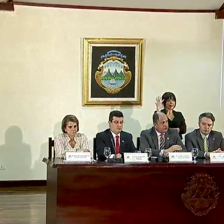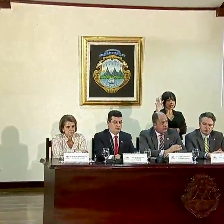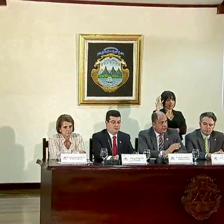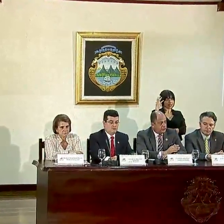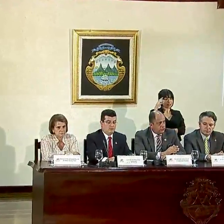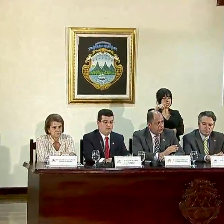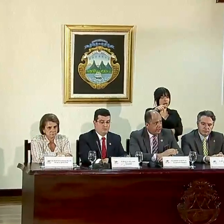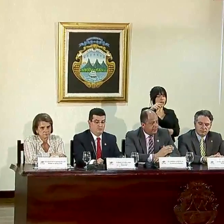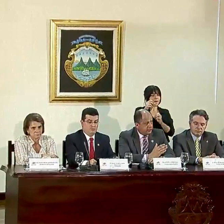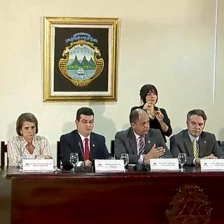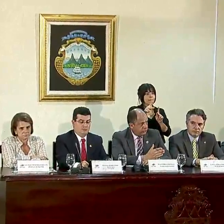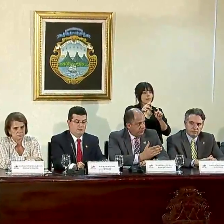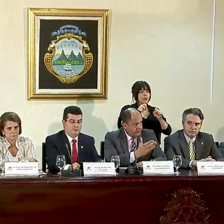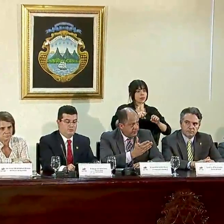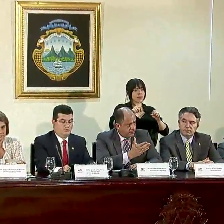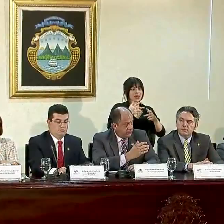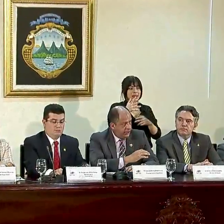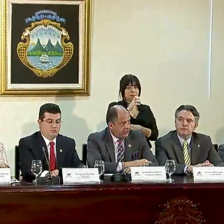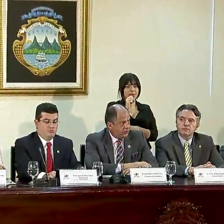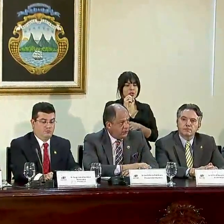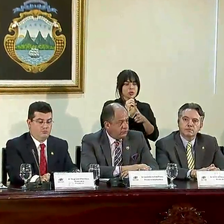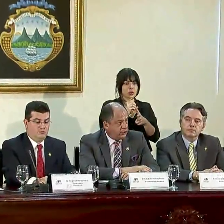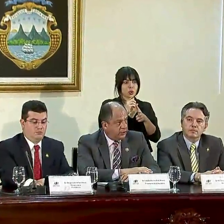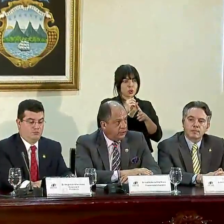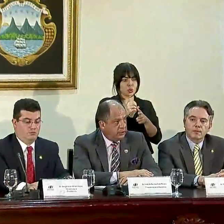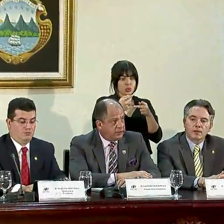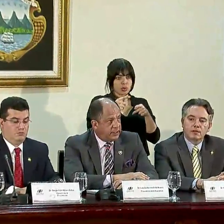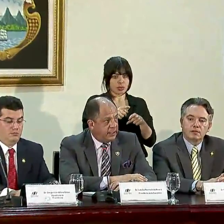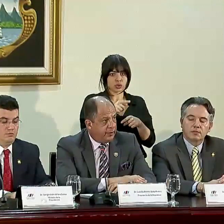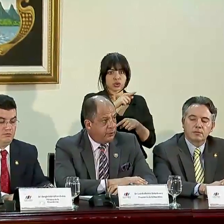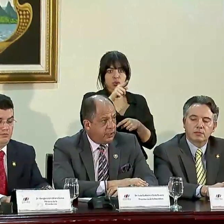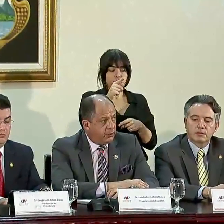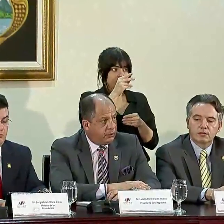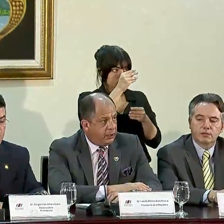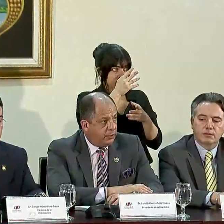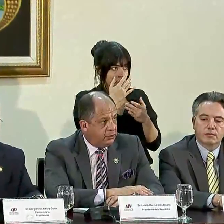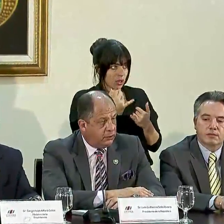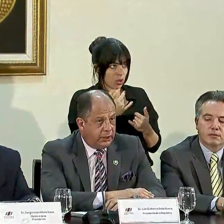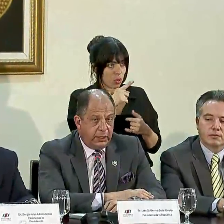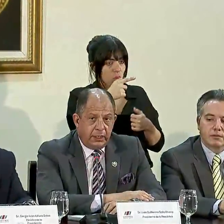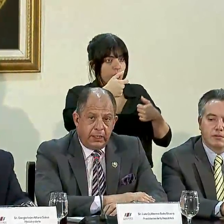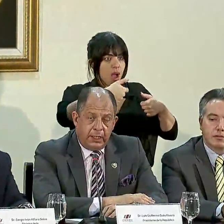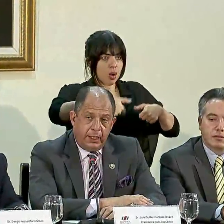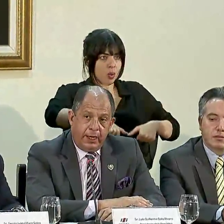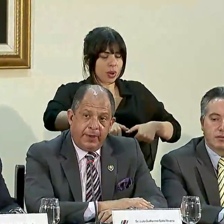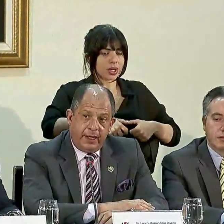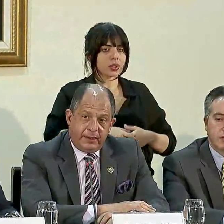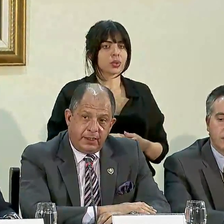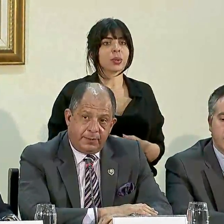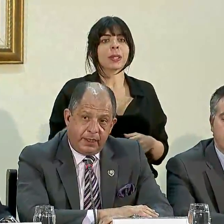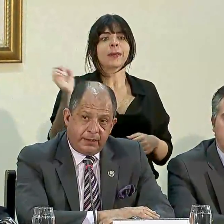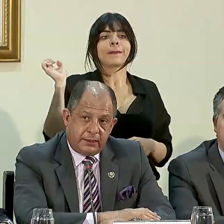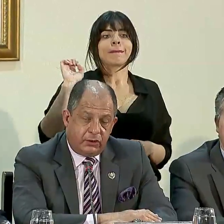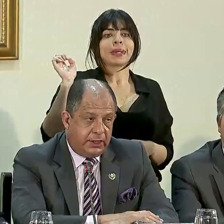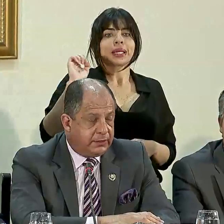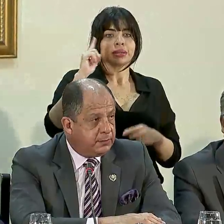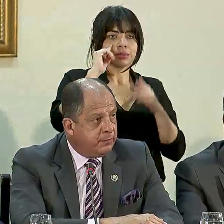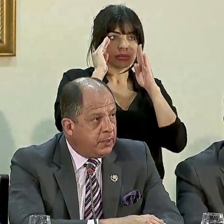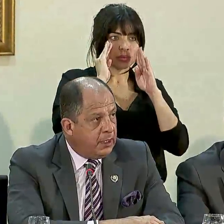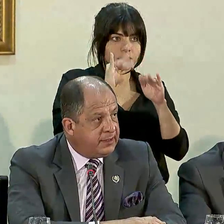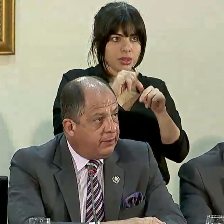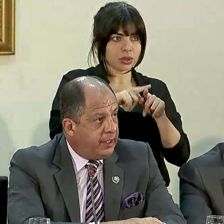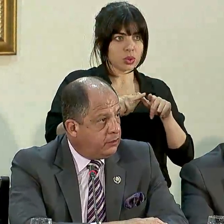que posibilitó que en el mes de octubre se produjera lo que usted señalaba ahora, un acuerdo de emergencia para estas